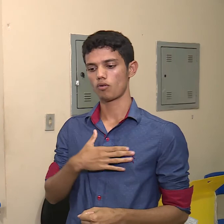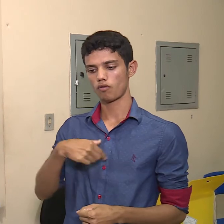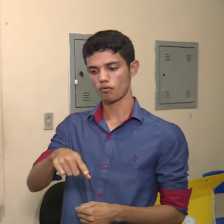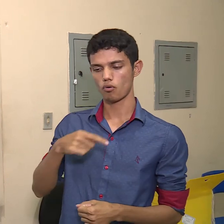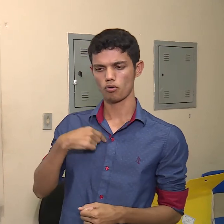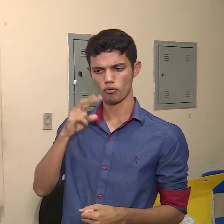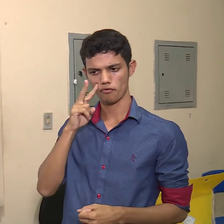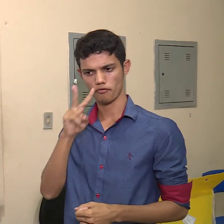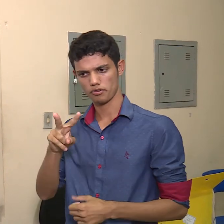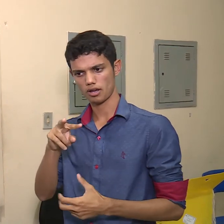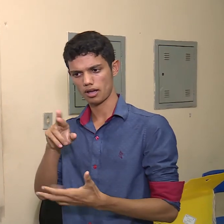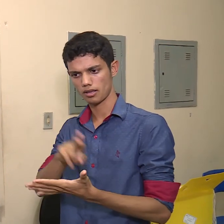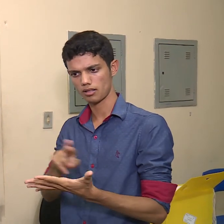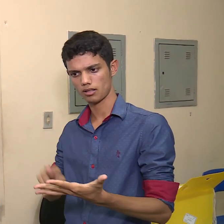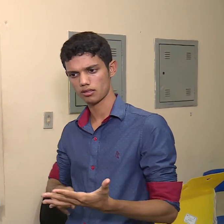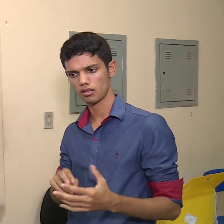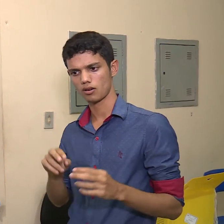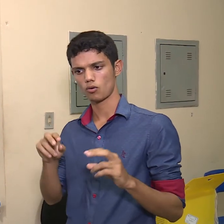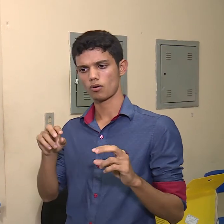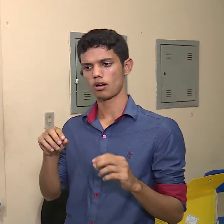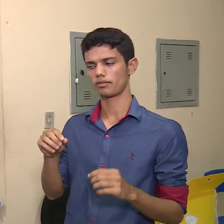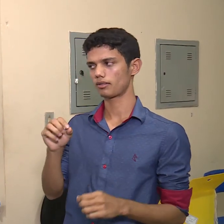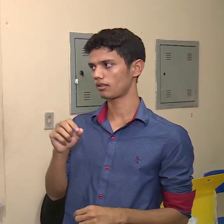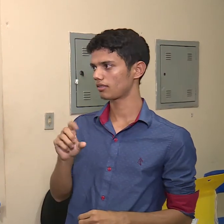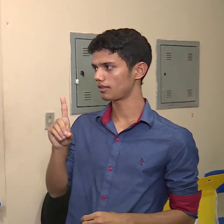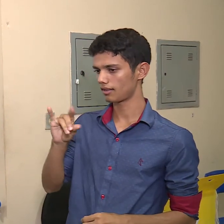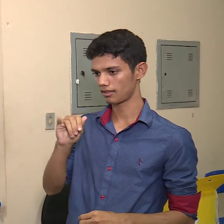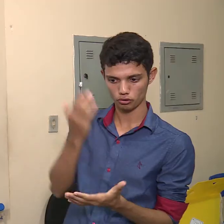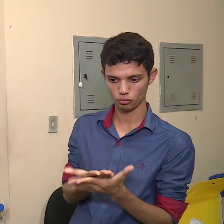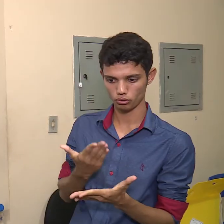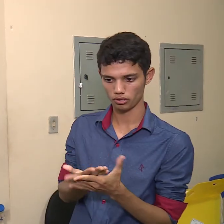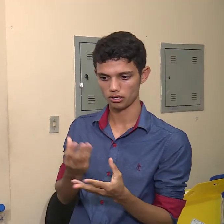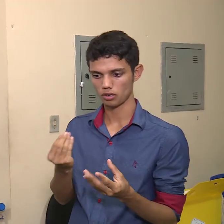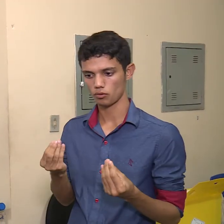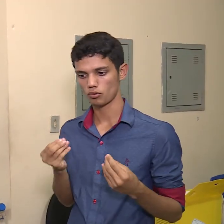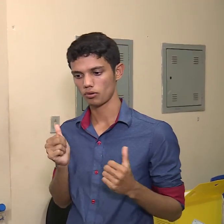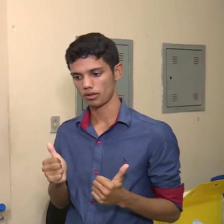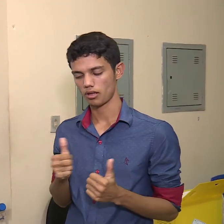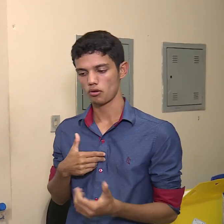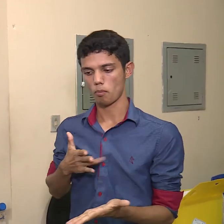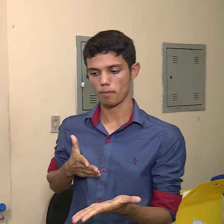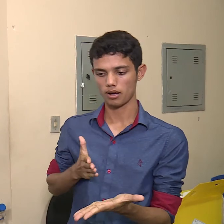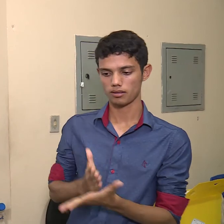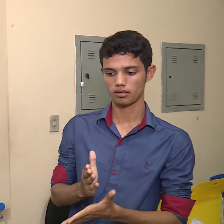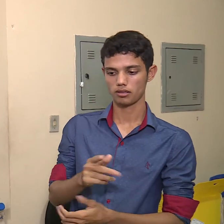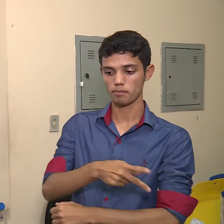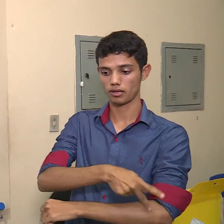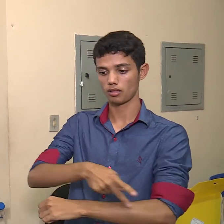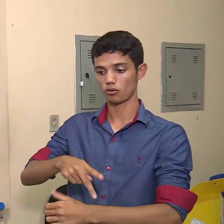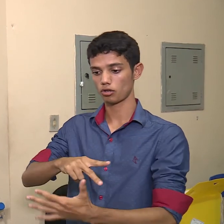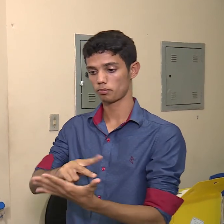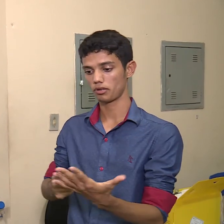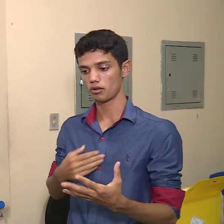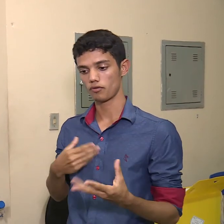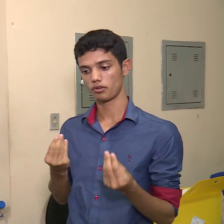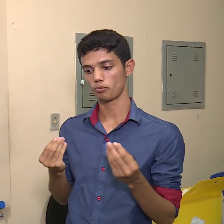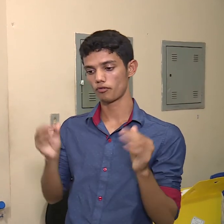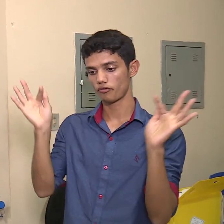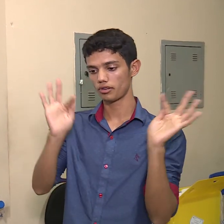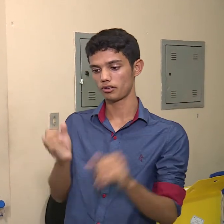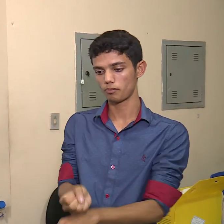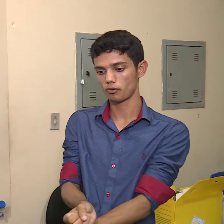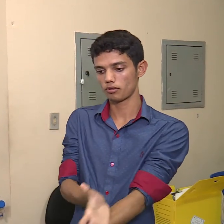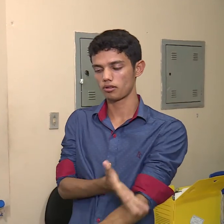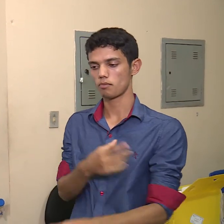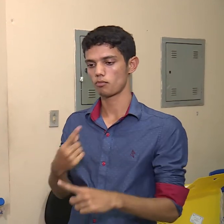depois eu fiz o Enem, eu vi, eu fiz a redação, ele estudou para isso, aí ele viu que ele